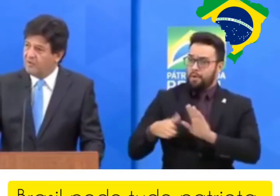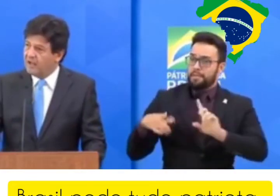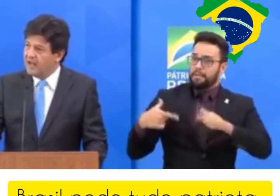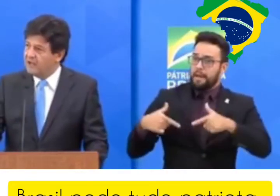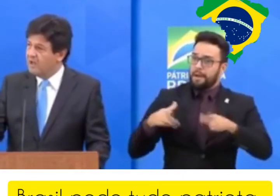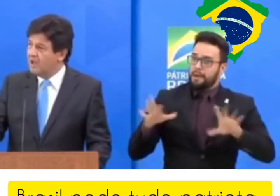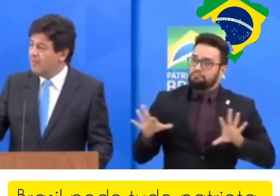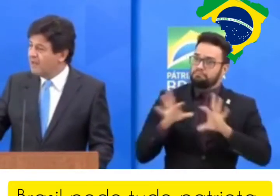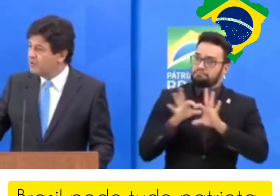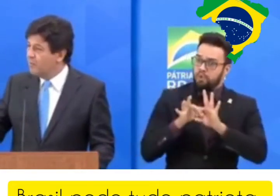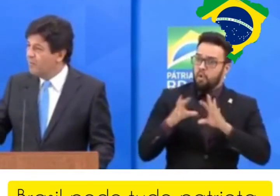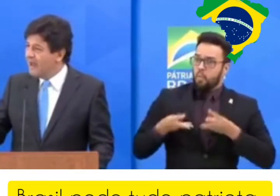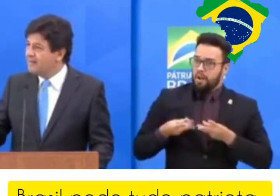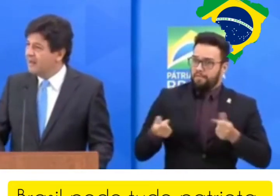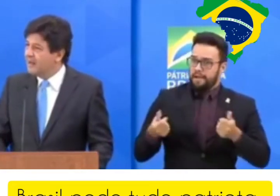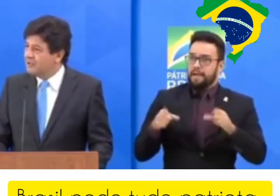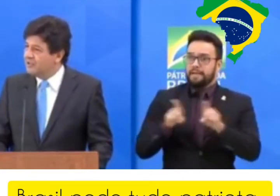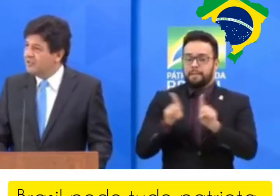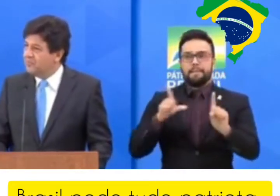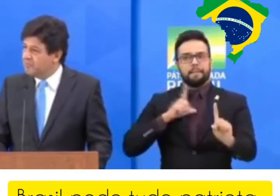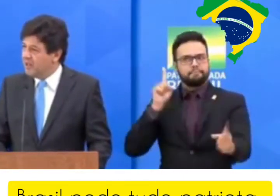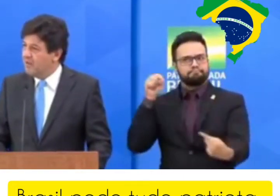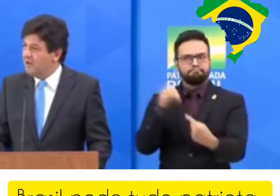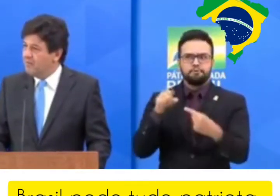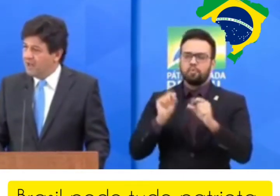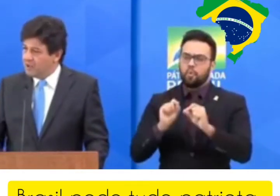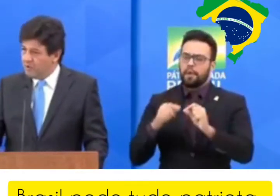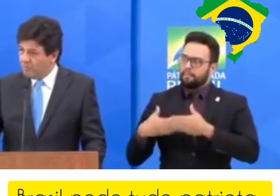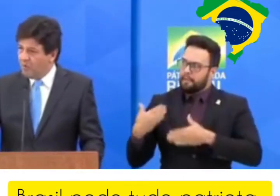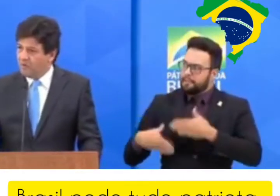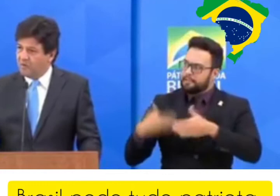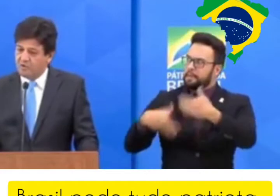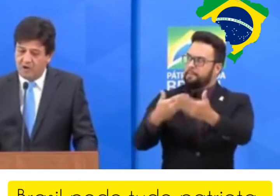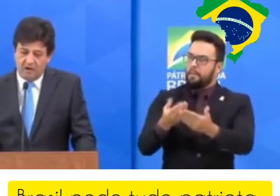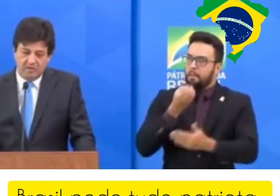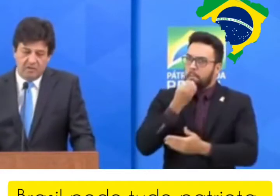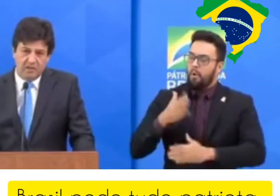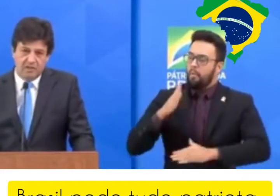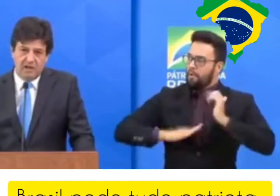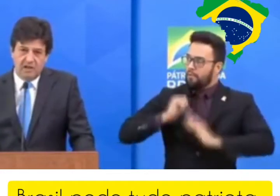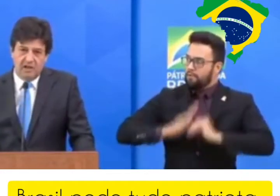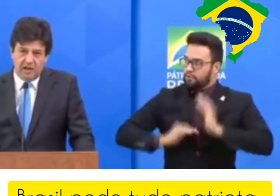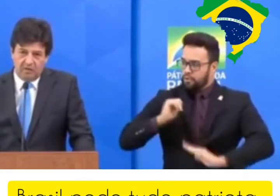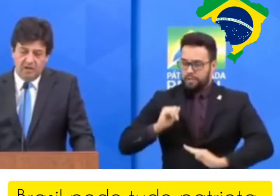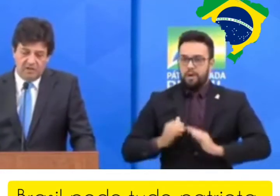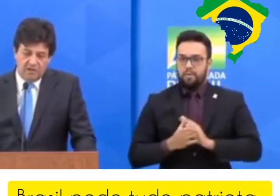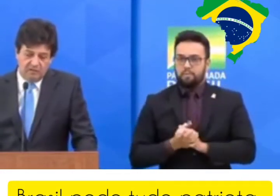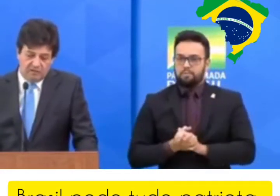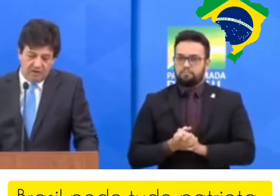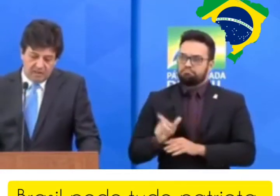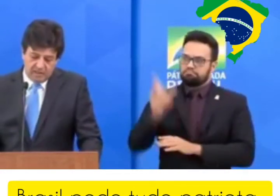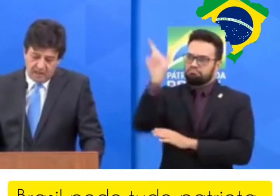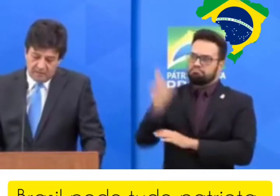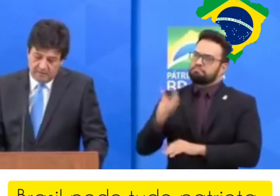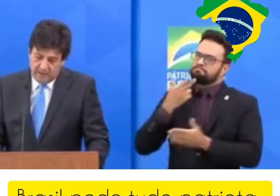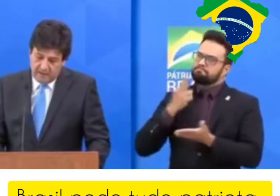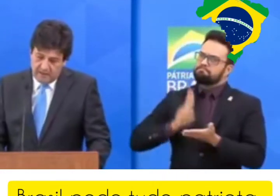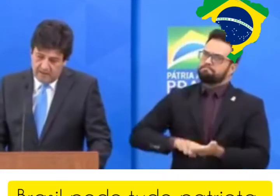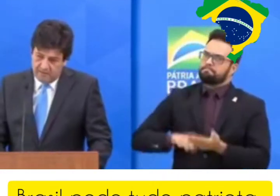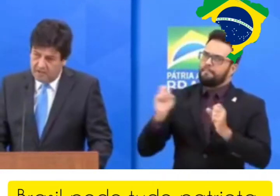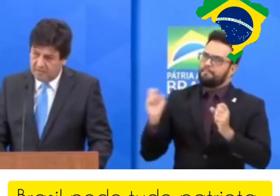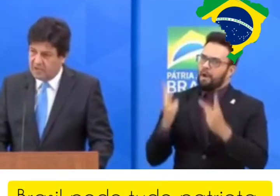vínculo qualificado, mas com métrica de desempenho, para que o bom profissional seja reconhecido e